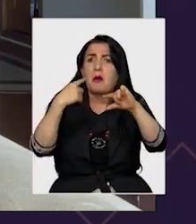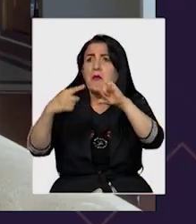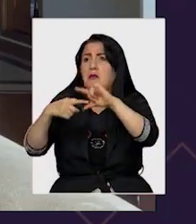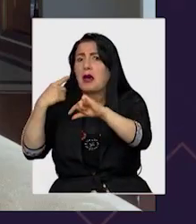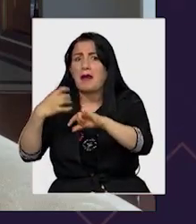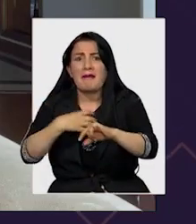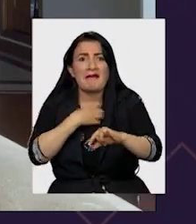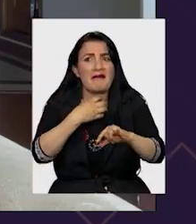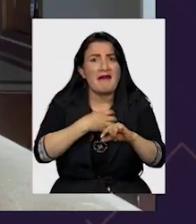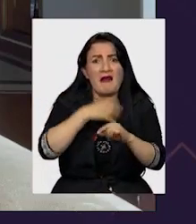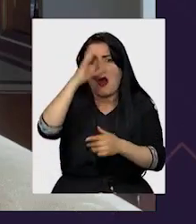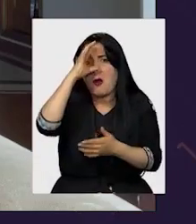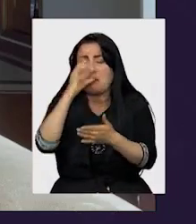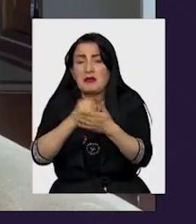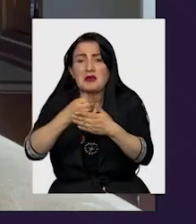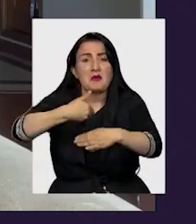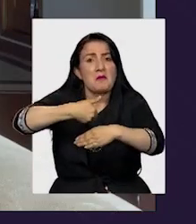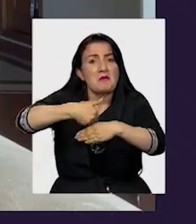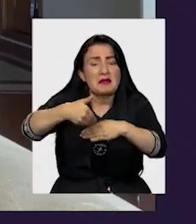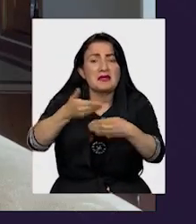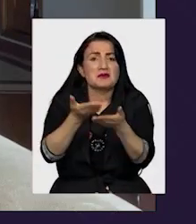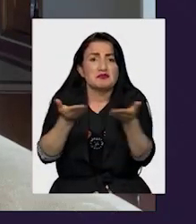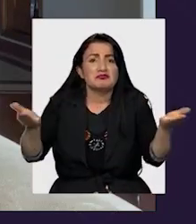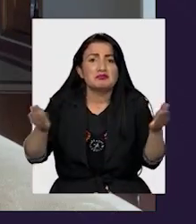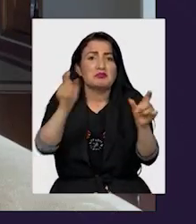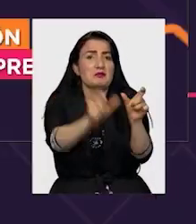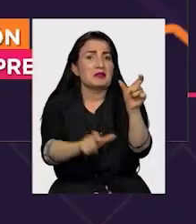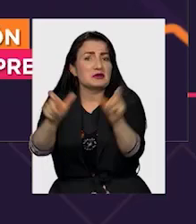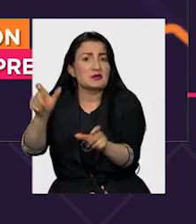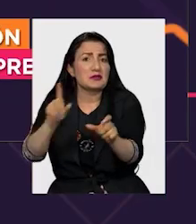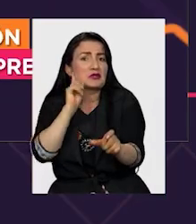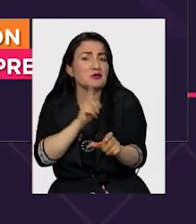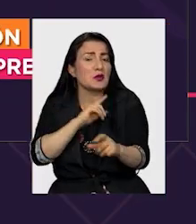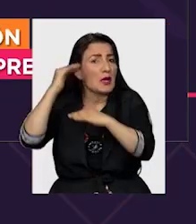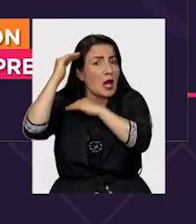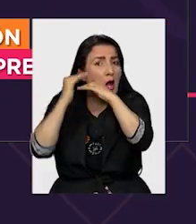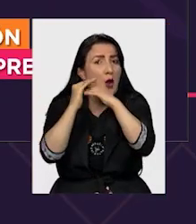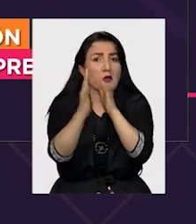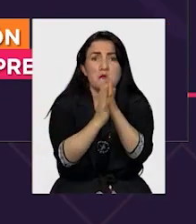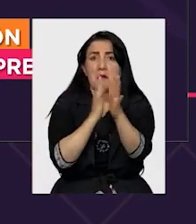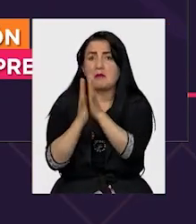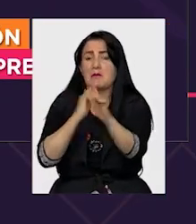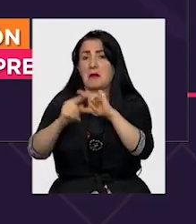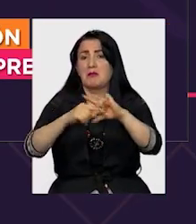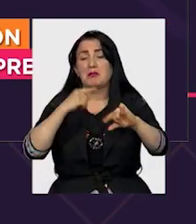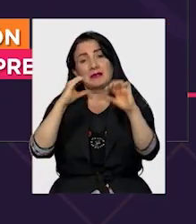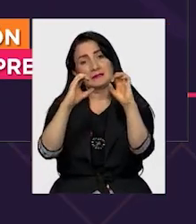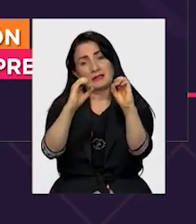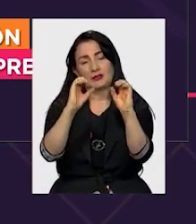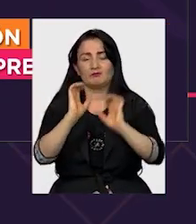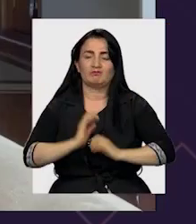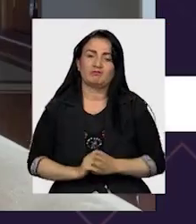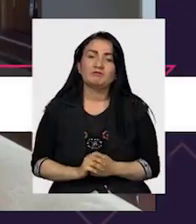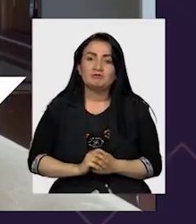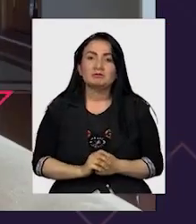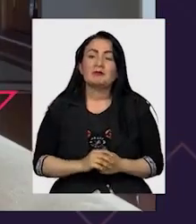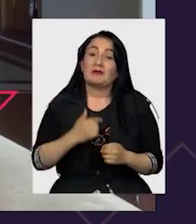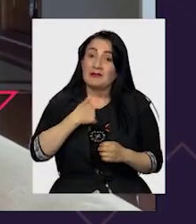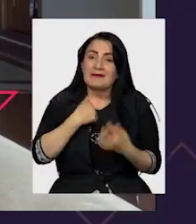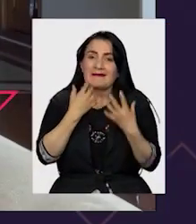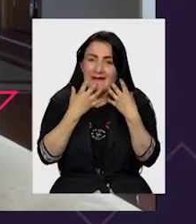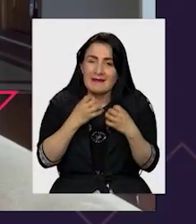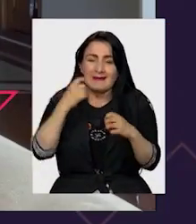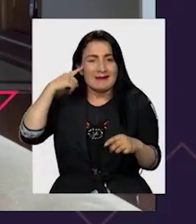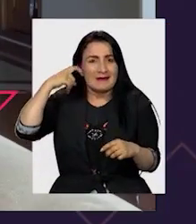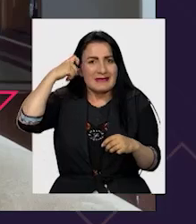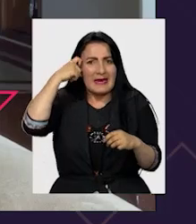recibido ninguna queja, comentario o petición de las personas sordas o con baja audición por nuestros canales de atención. Pero nuestro